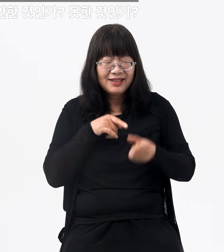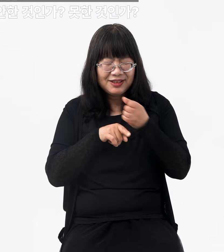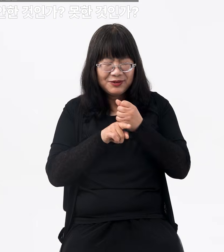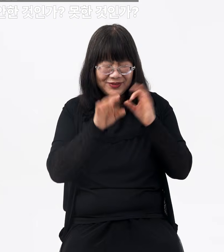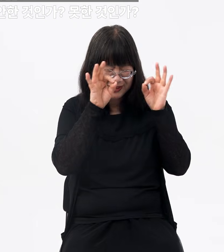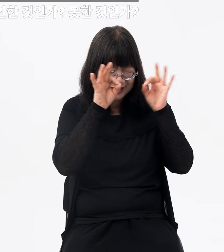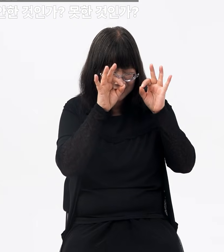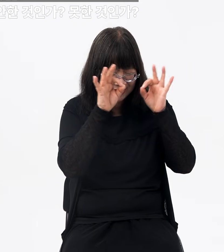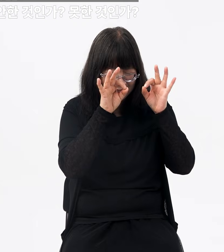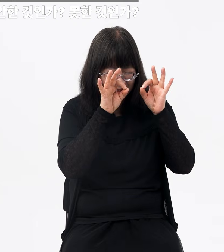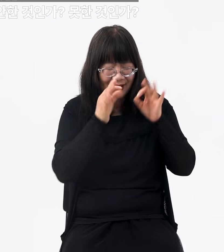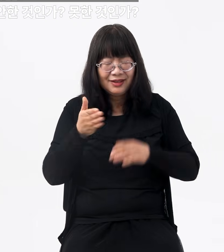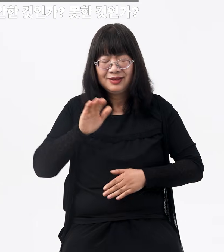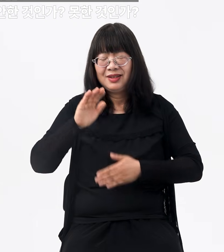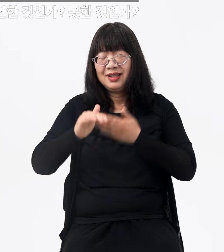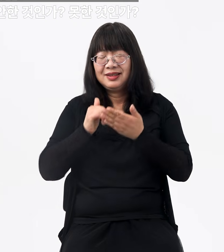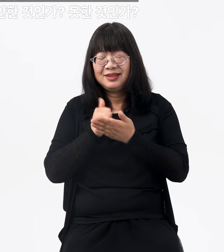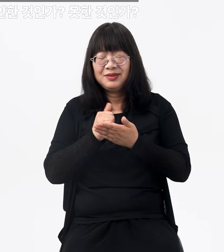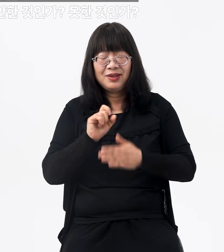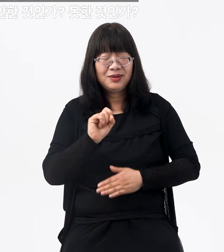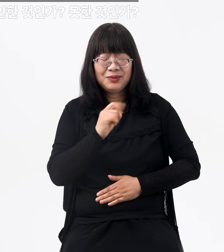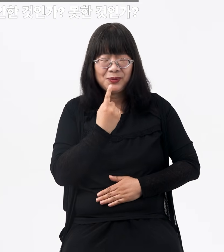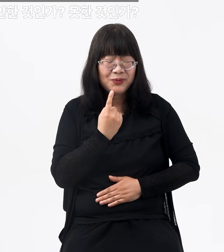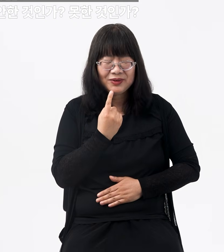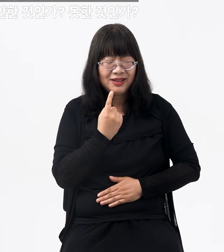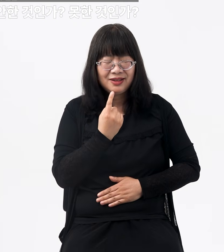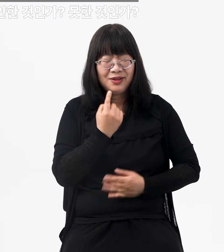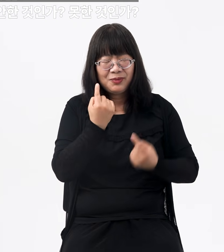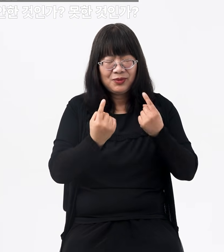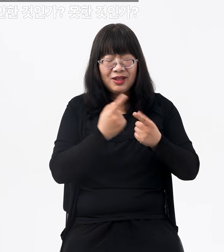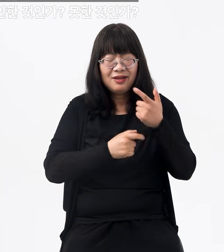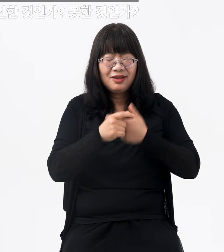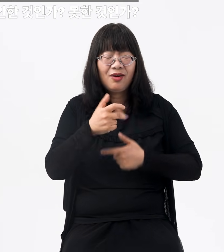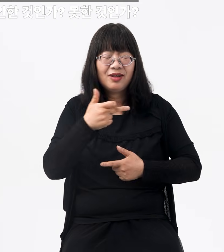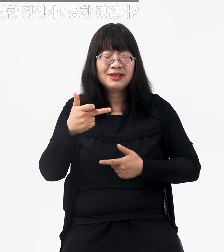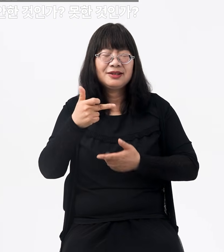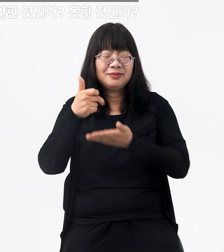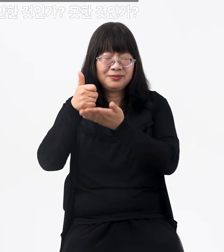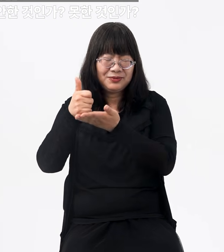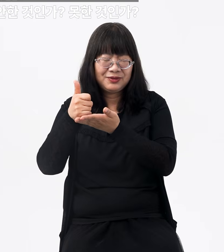그러나 하나님은 그 동기나 명분보다 더 크신 분입니다.